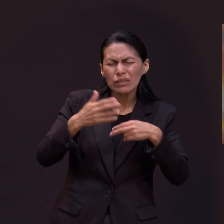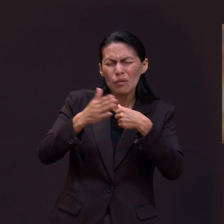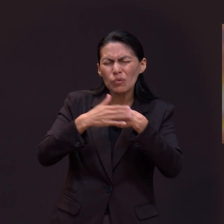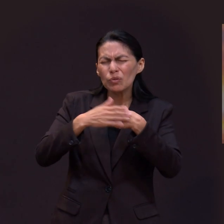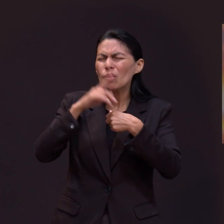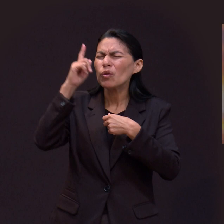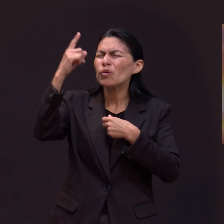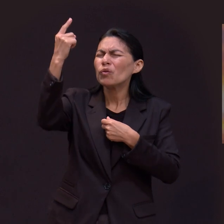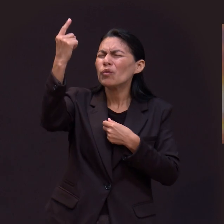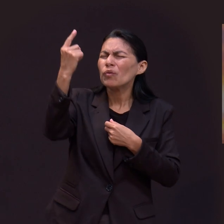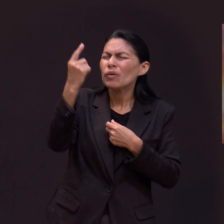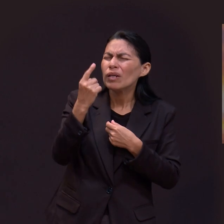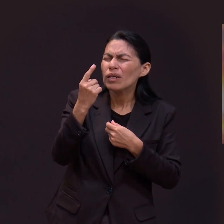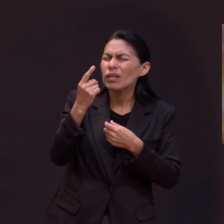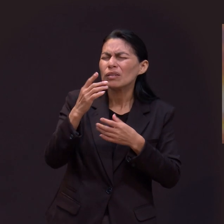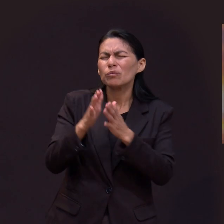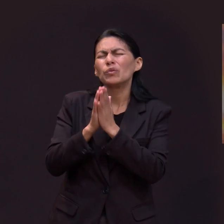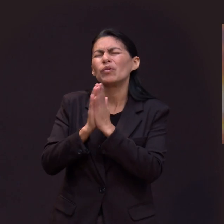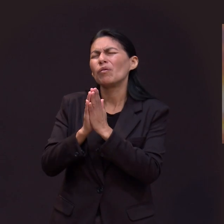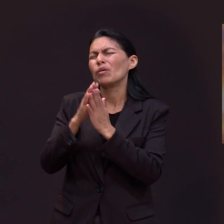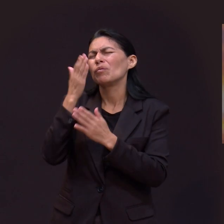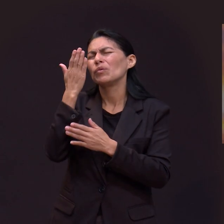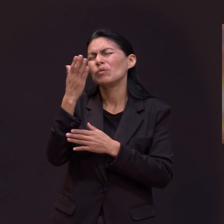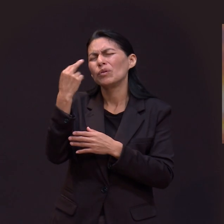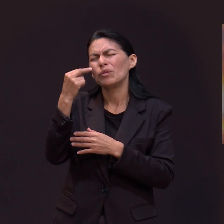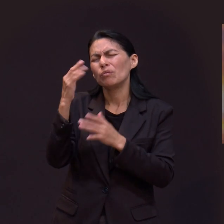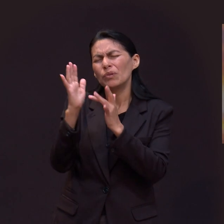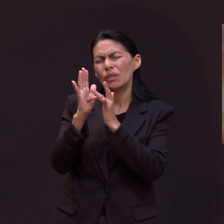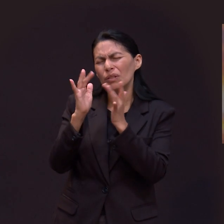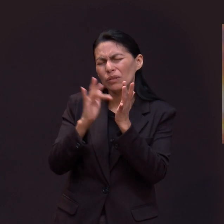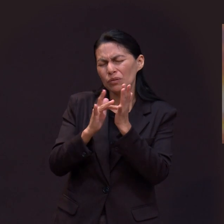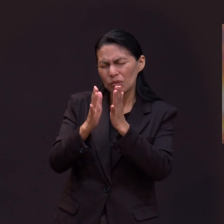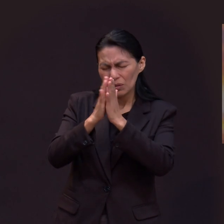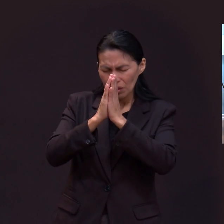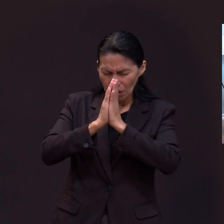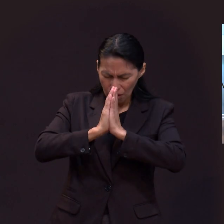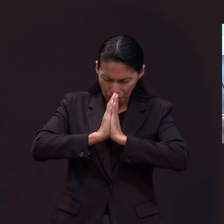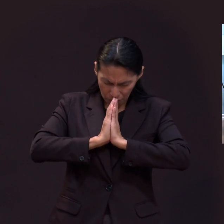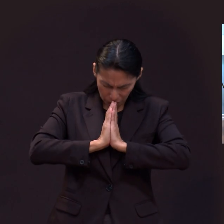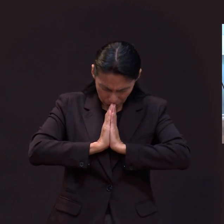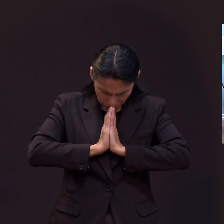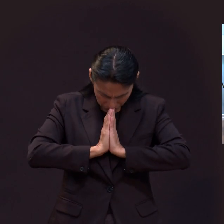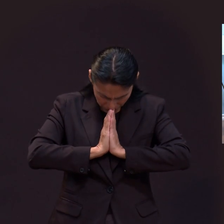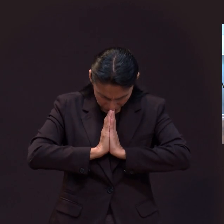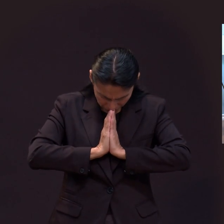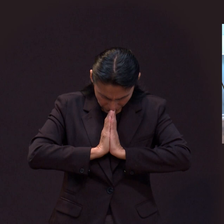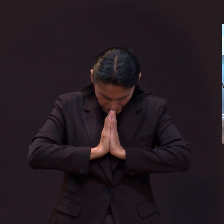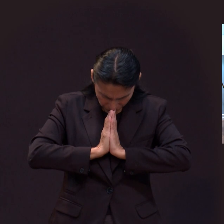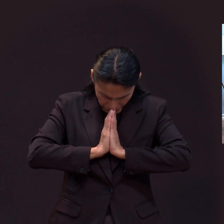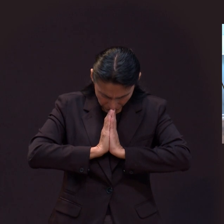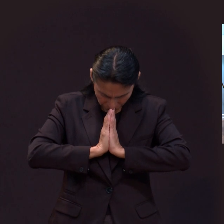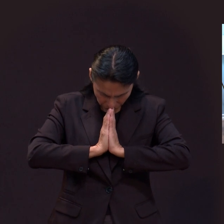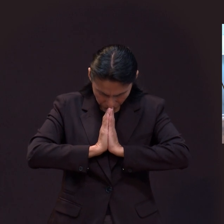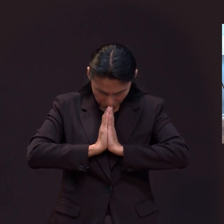verte caracas en el nombre de jesús a mí con la mente